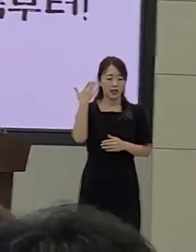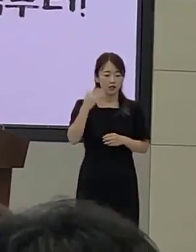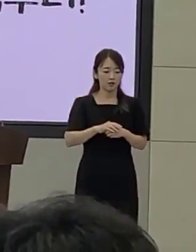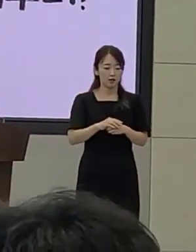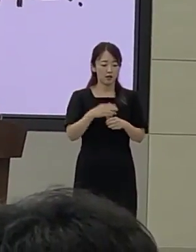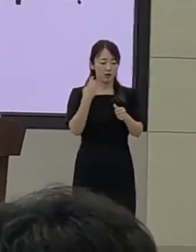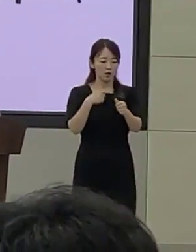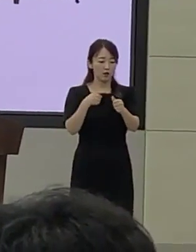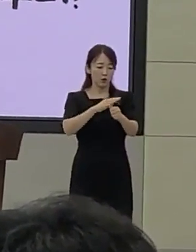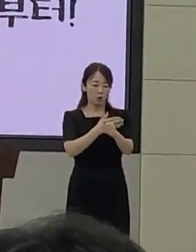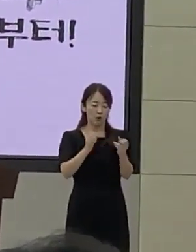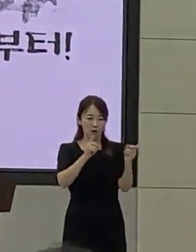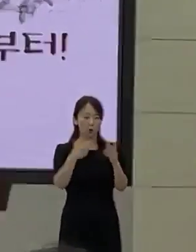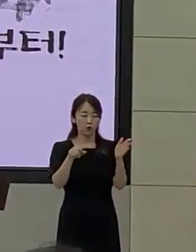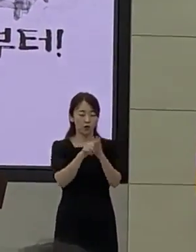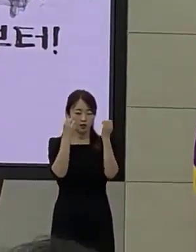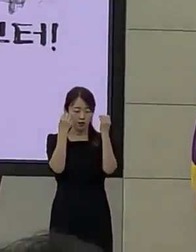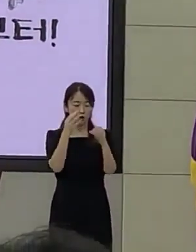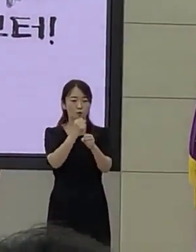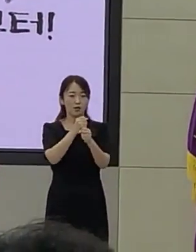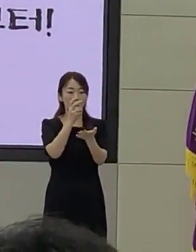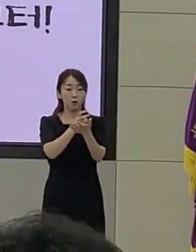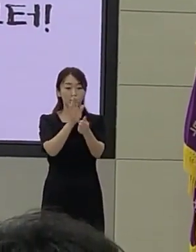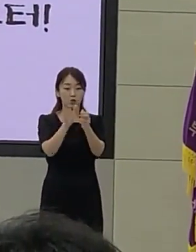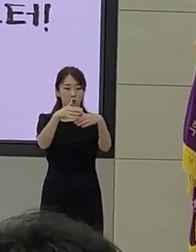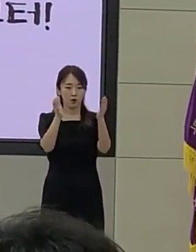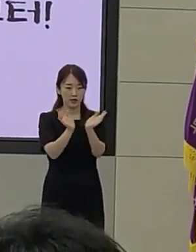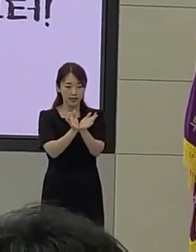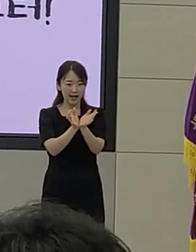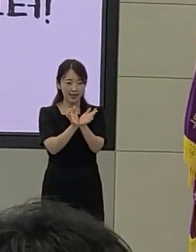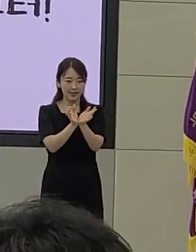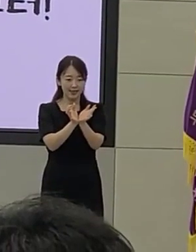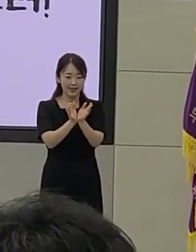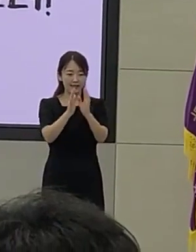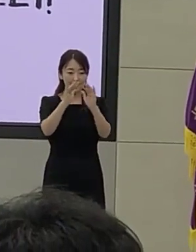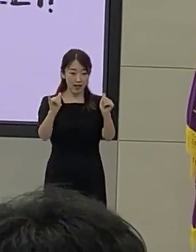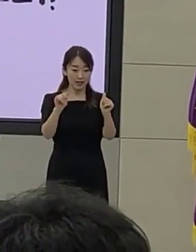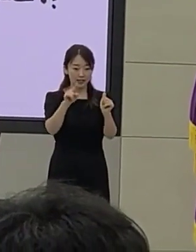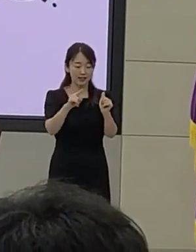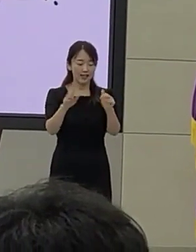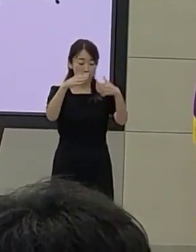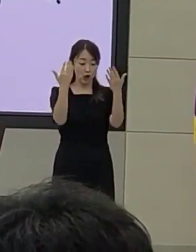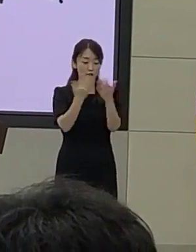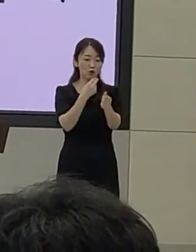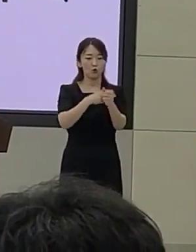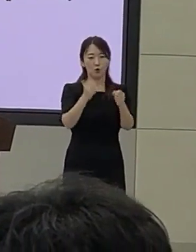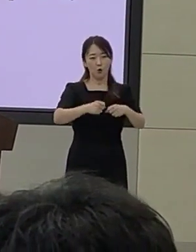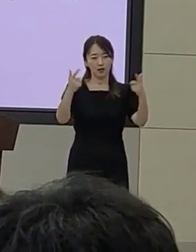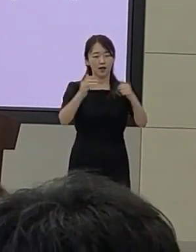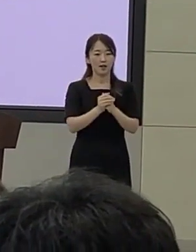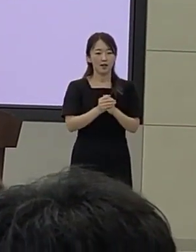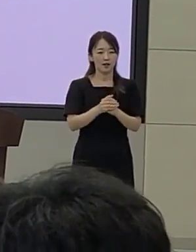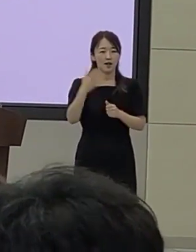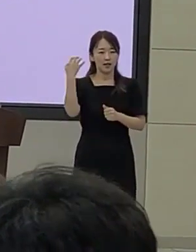또한 지난해 교권 회복을 위해 신설한 법률지원단의 지원 대상을 전체 교직원으로